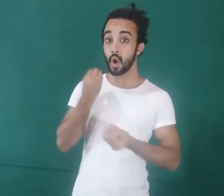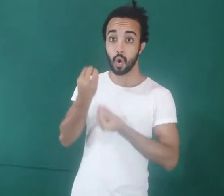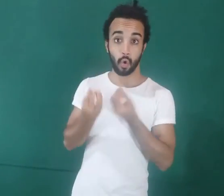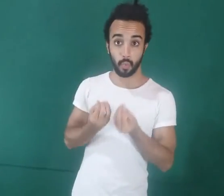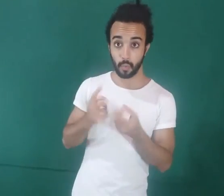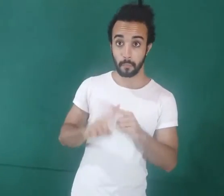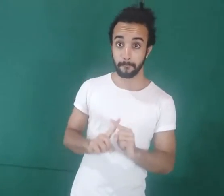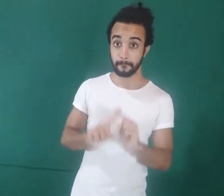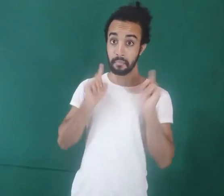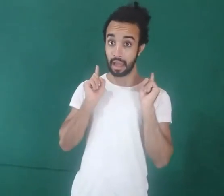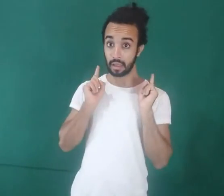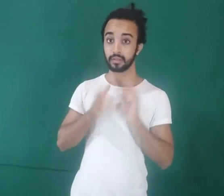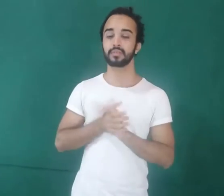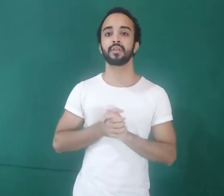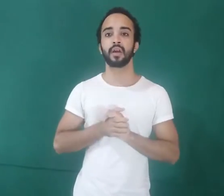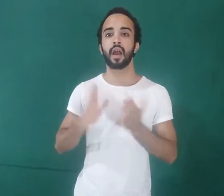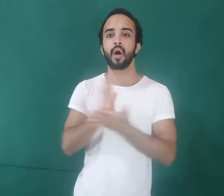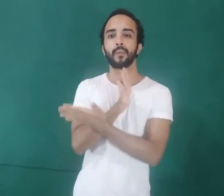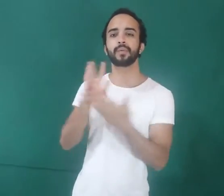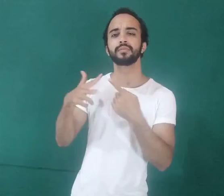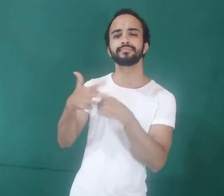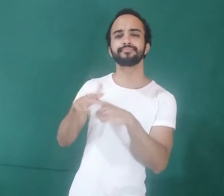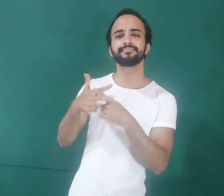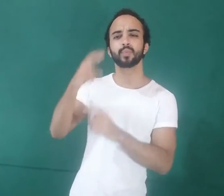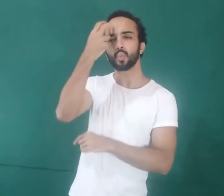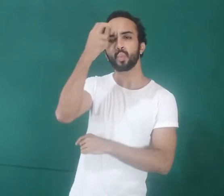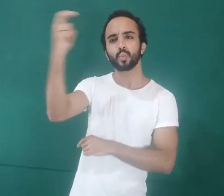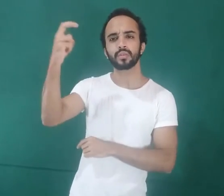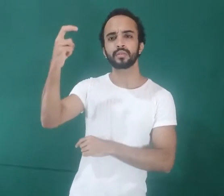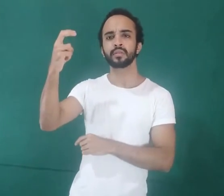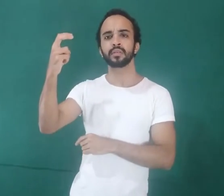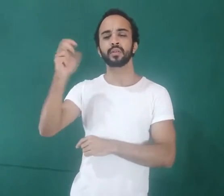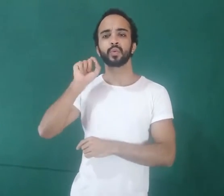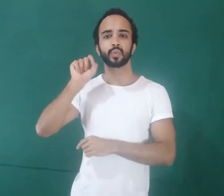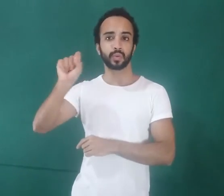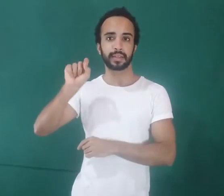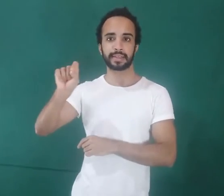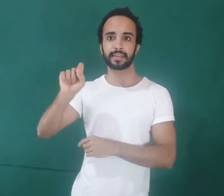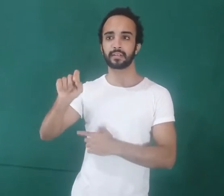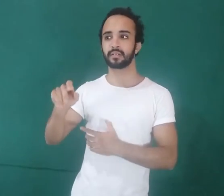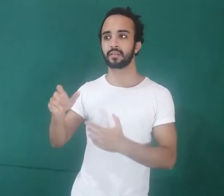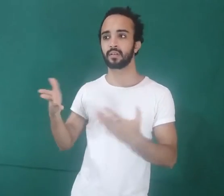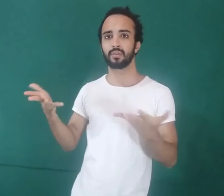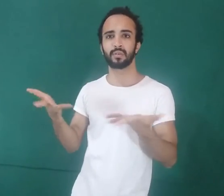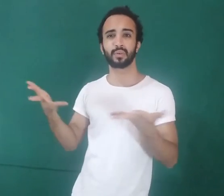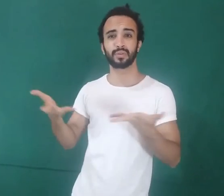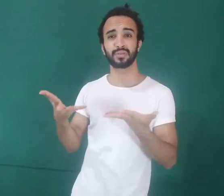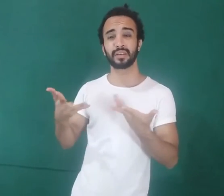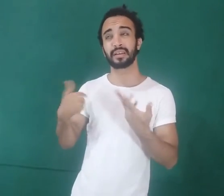mas tem equipamentos de cultura que estão aí boiando nessa disputa sobre o digital. Será